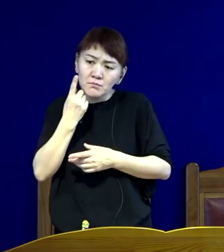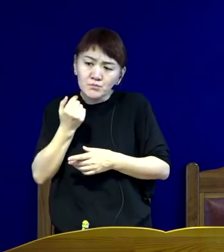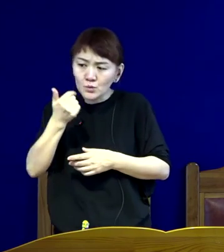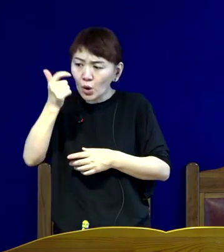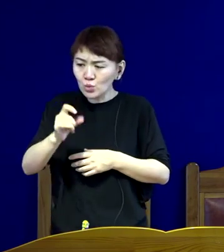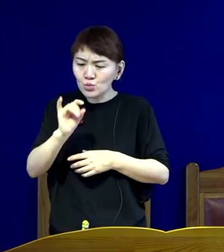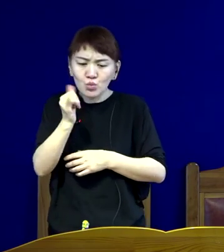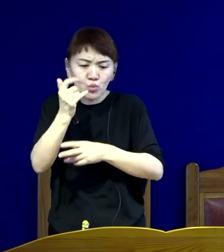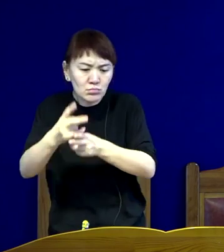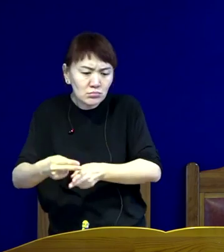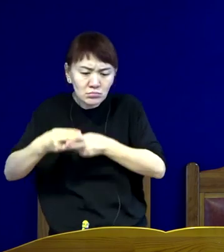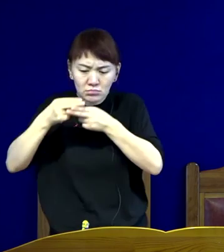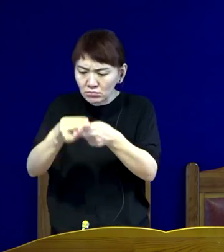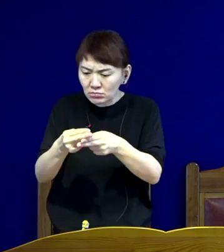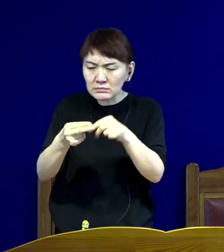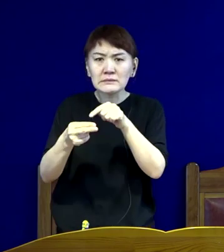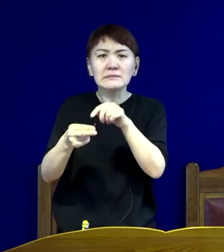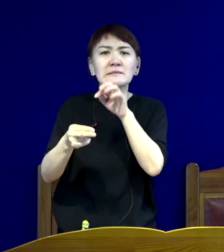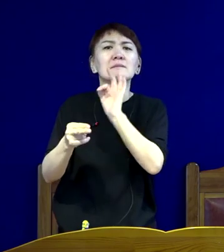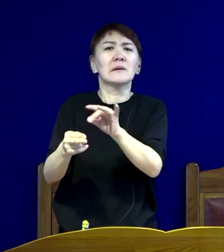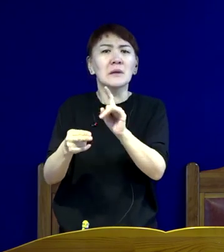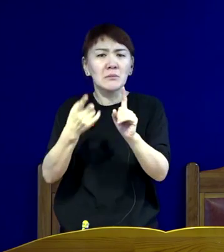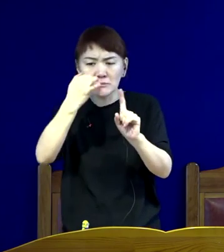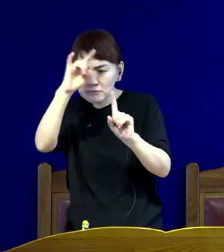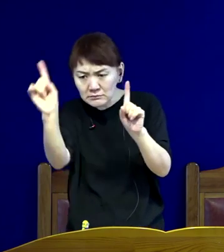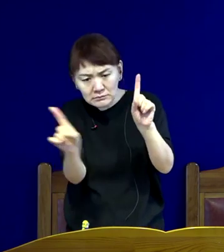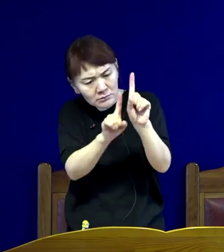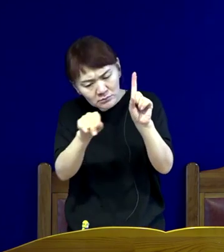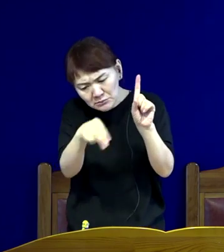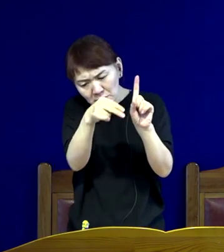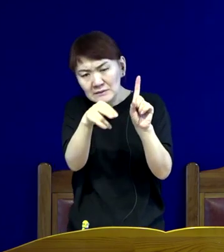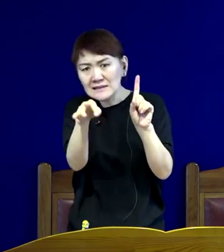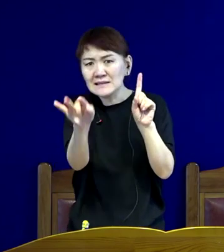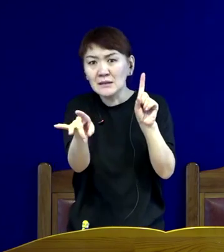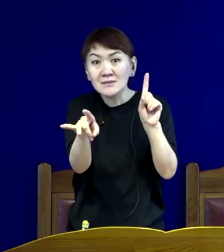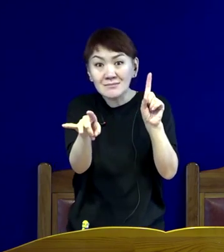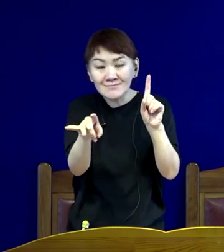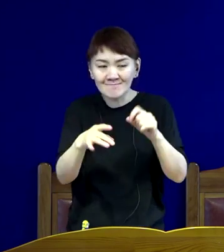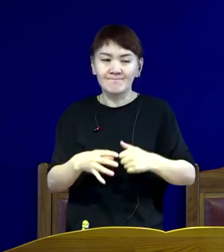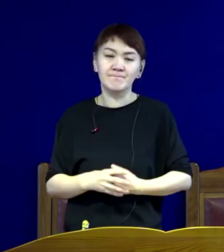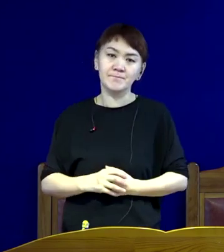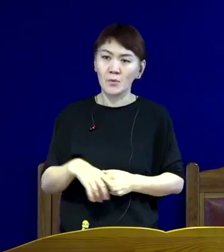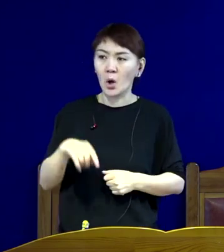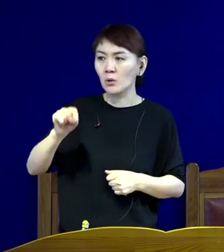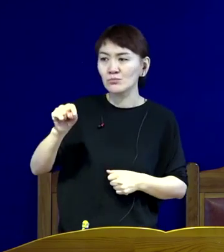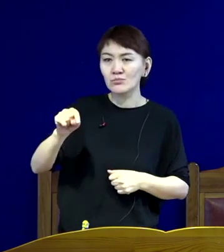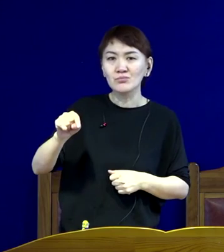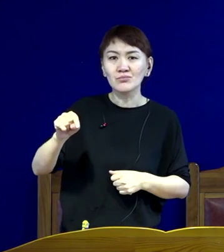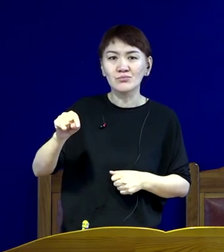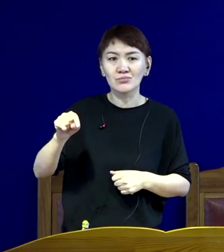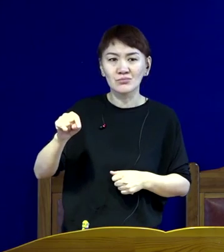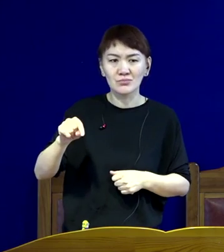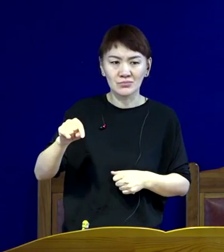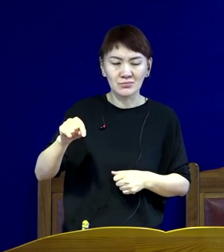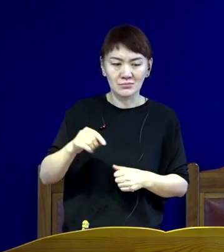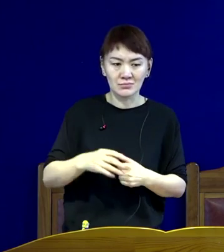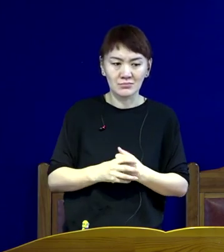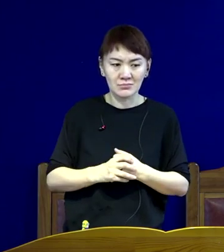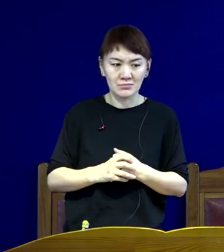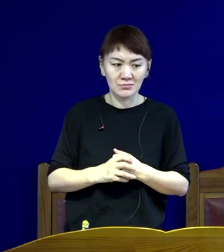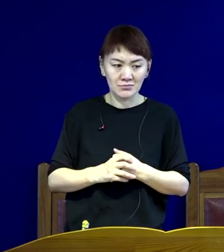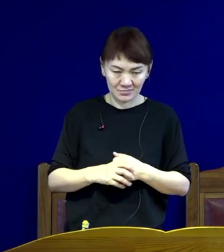вэ? Тэгэхээр өөси яг их га исо гажго мо баггүй энэ цагт одоо олон хувц байсан тэр